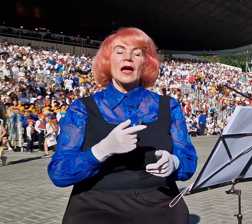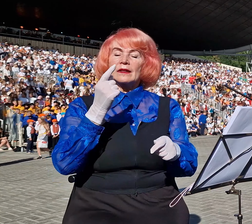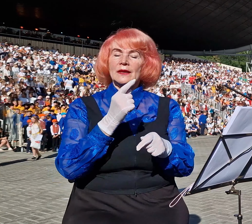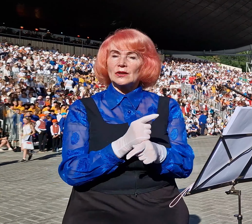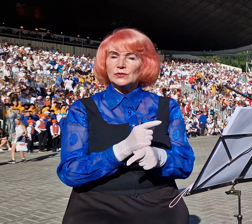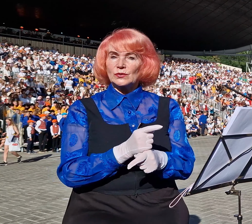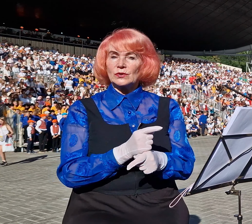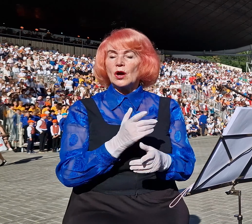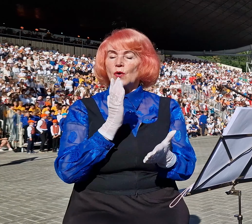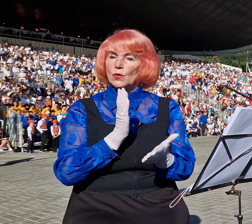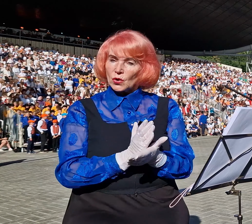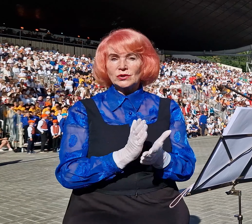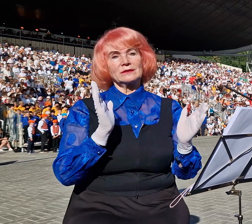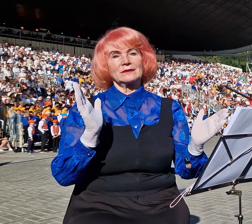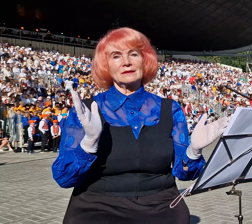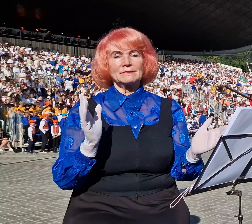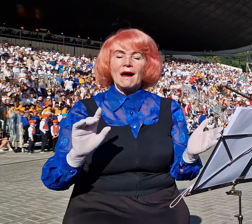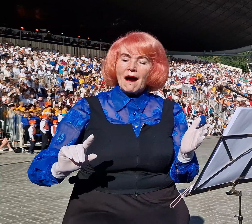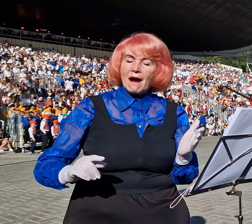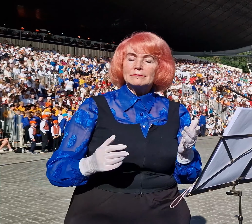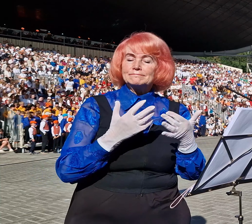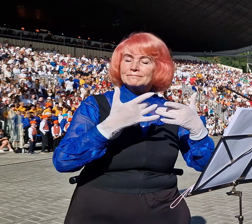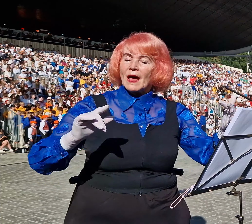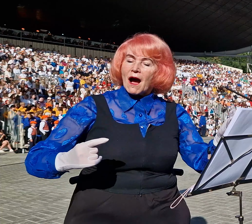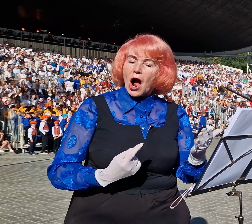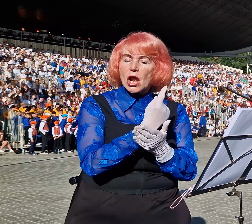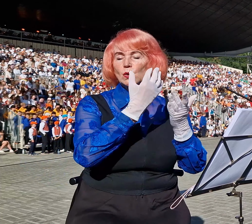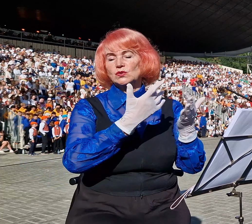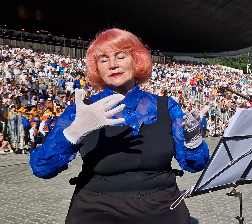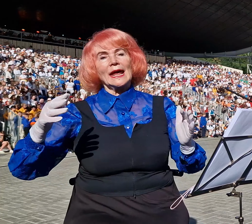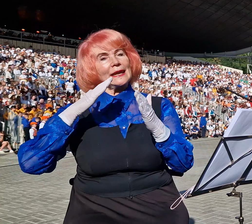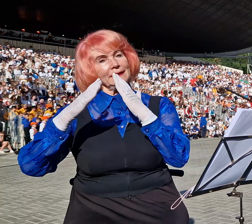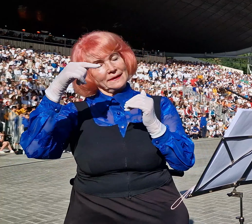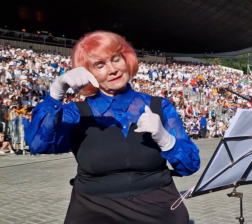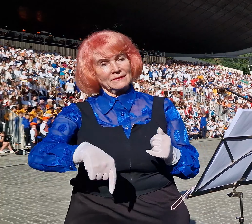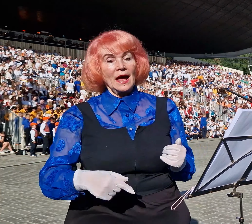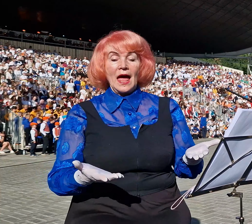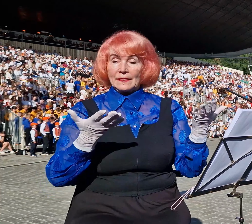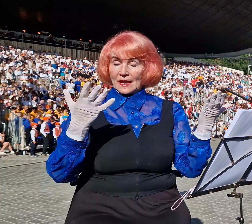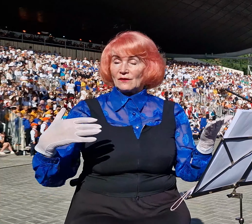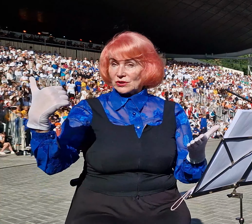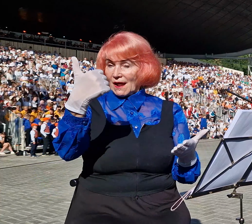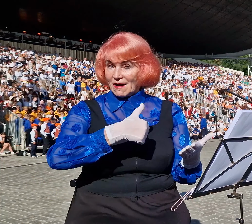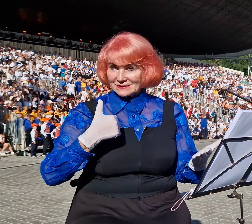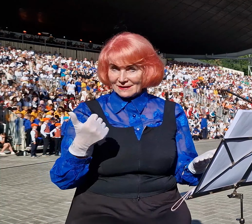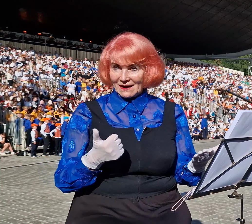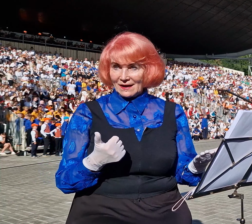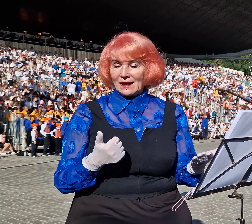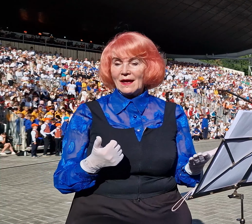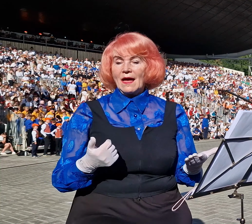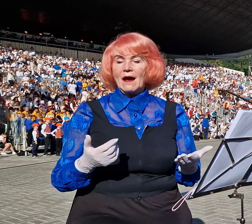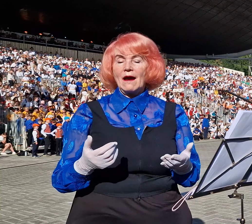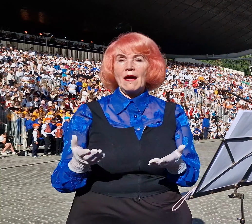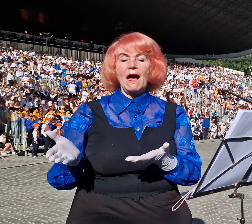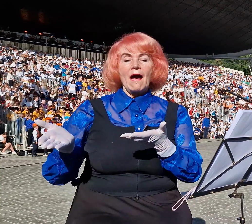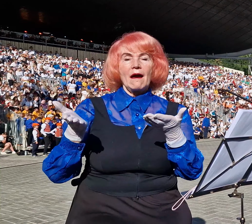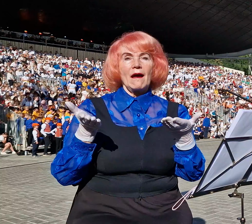Tartu ongi alguste linn ning tänavusel aastal kannab